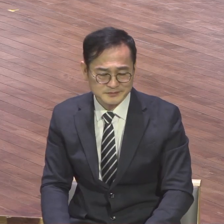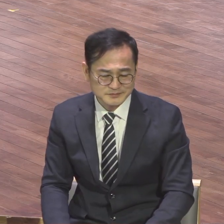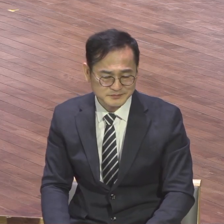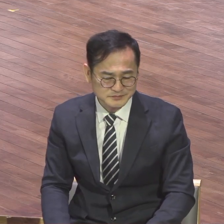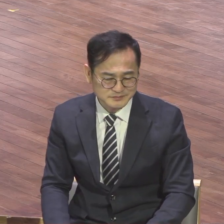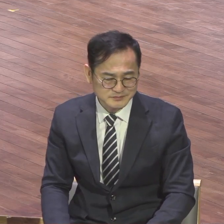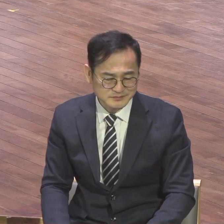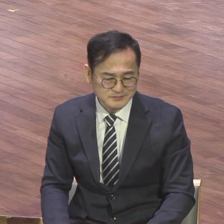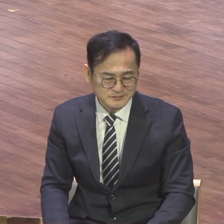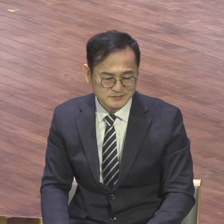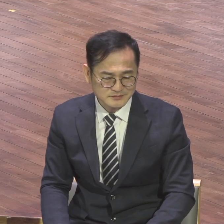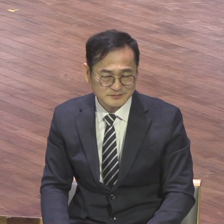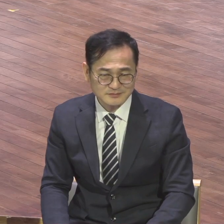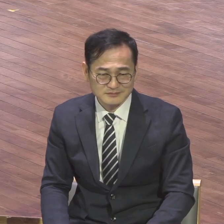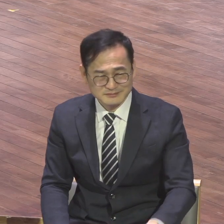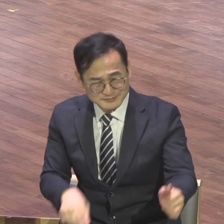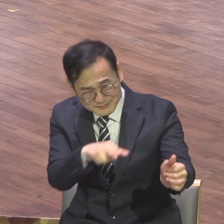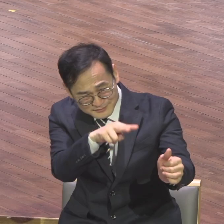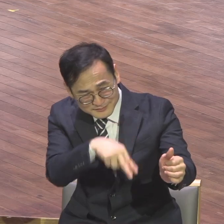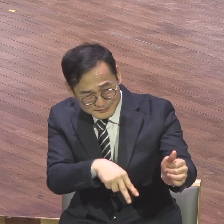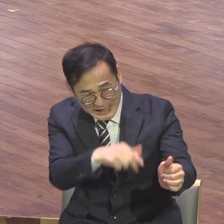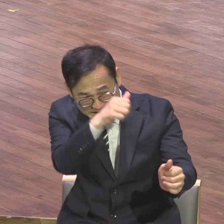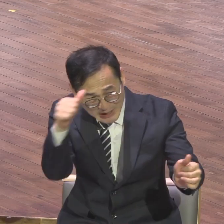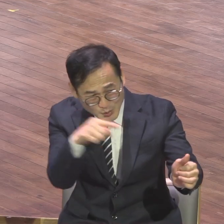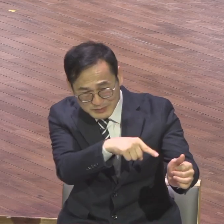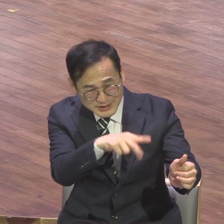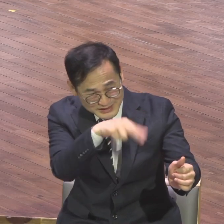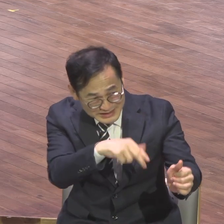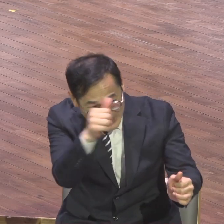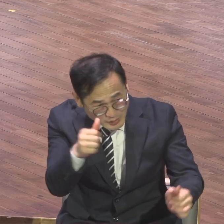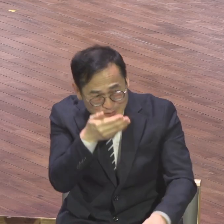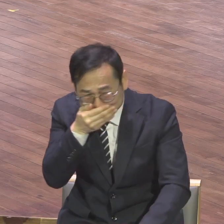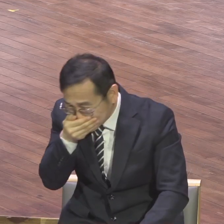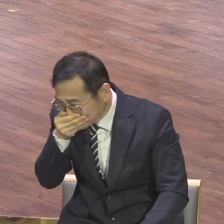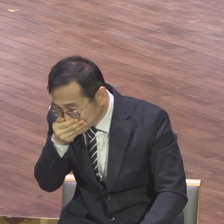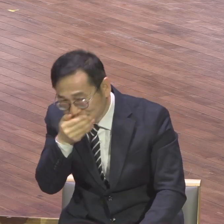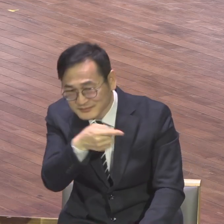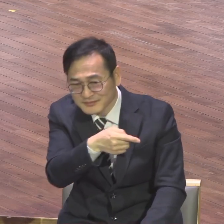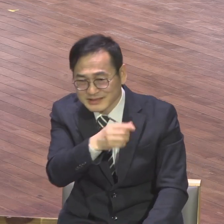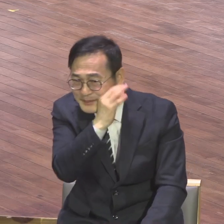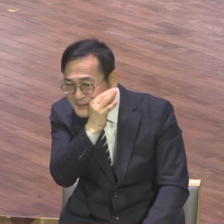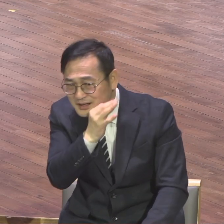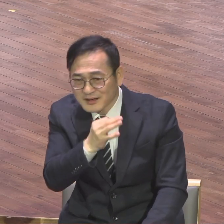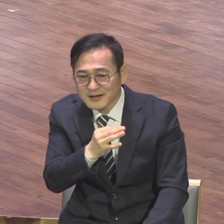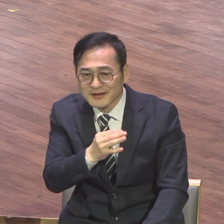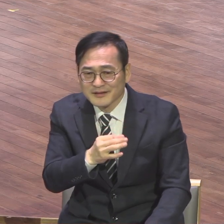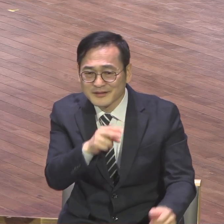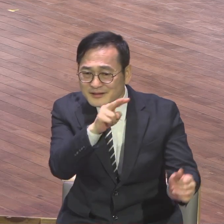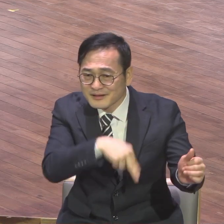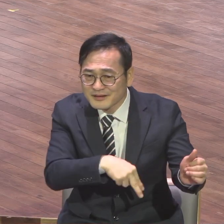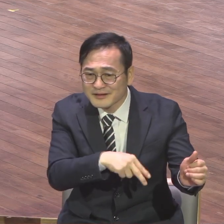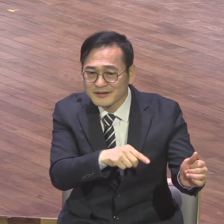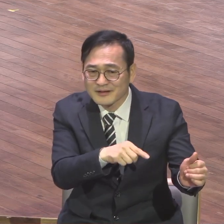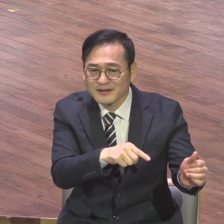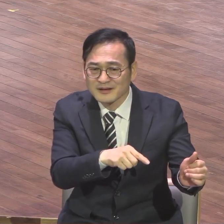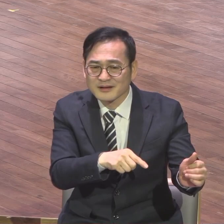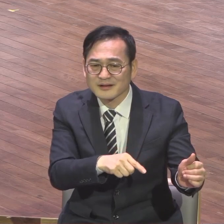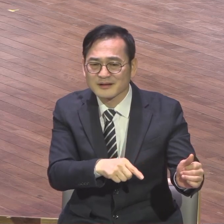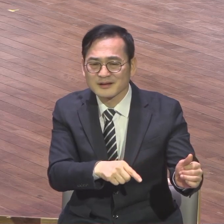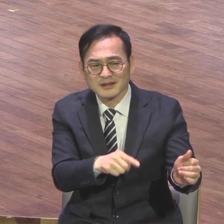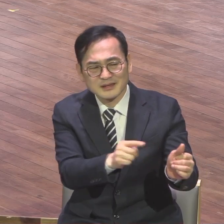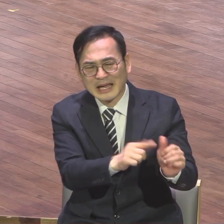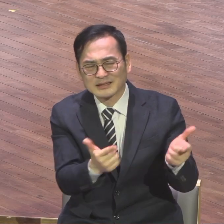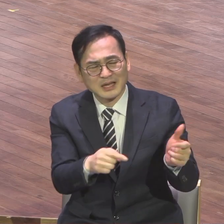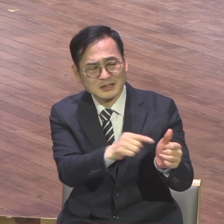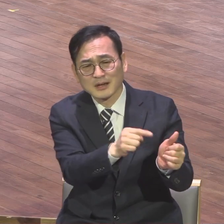됐다. 아이고, 창피해. 주는 창피해도 당당해야 됐다. 아멘. 과거 이전 것은 지나갔으니 보라 새